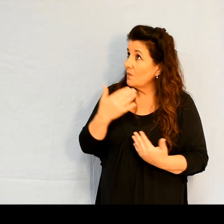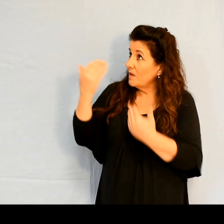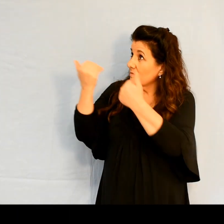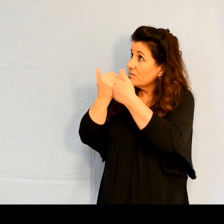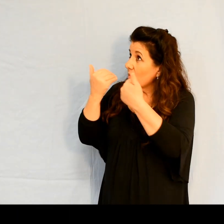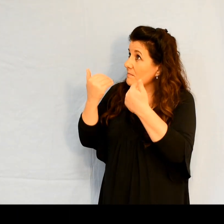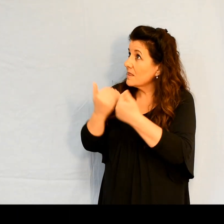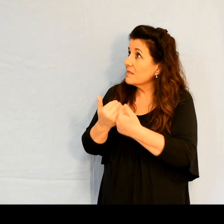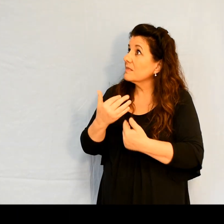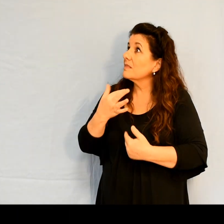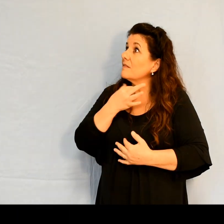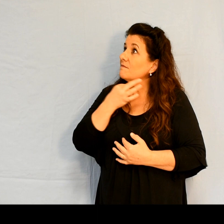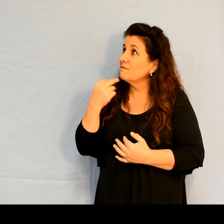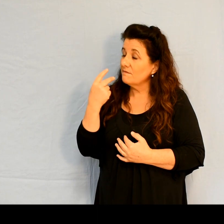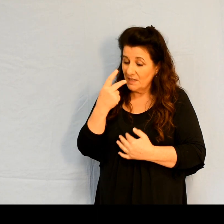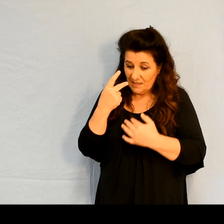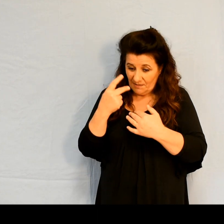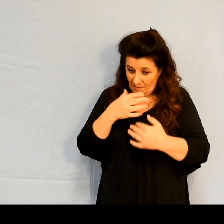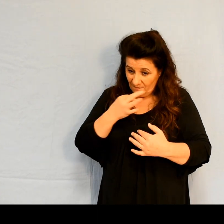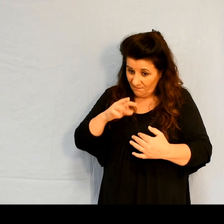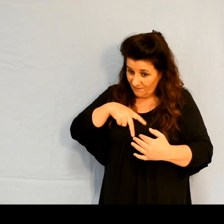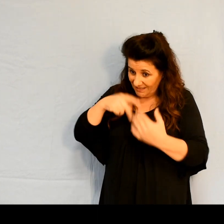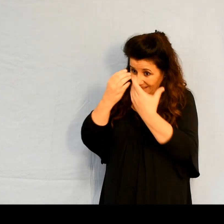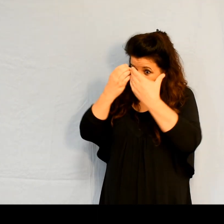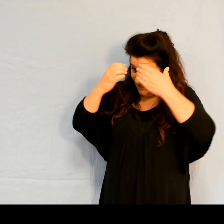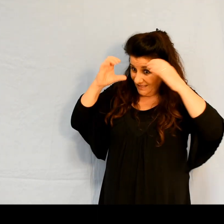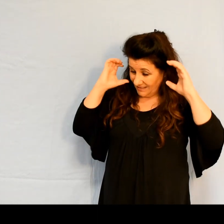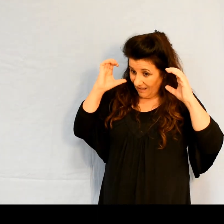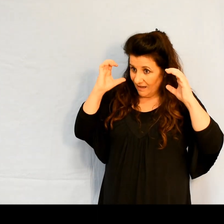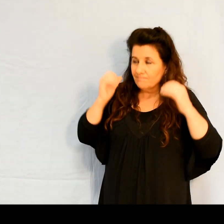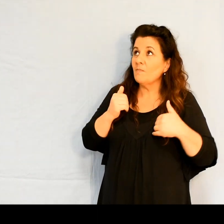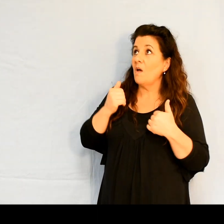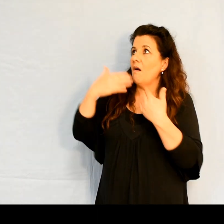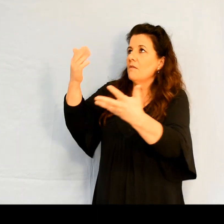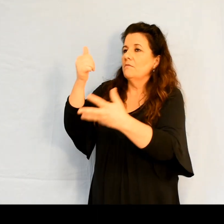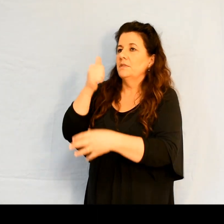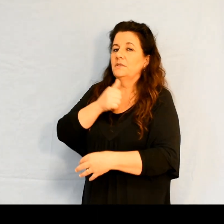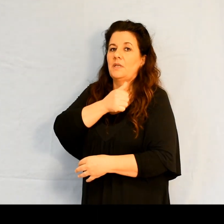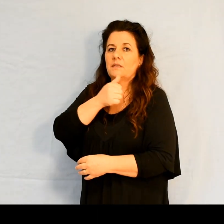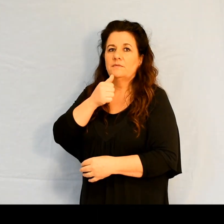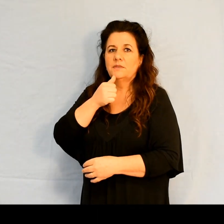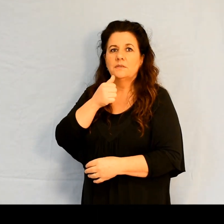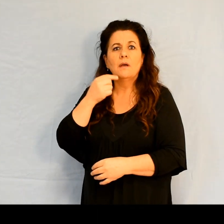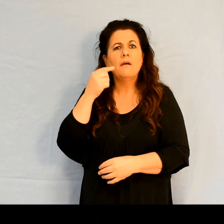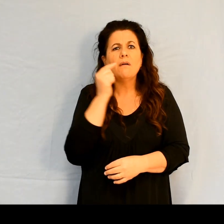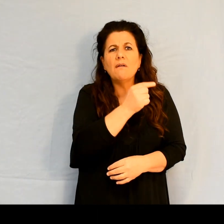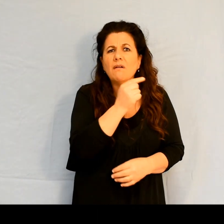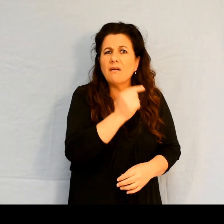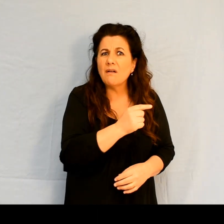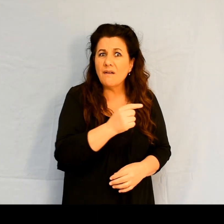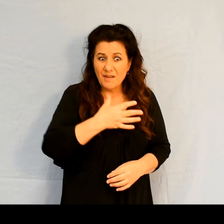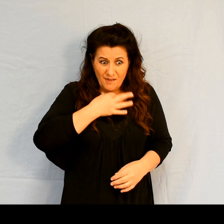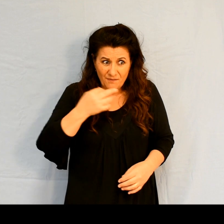et il offrait le fils unique, alors qu'il avait reçu les promesses et entendu cette